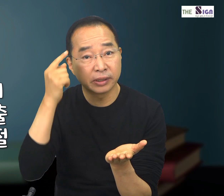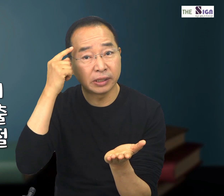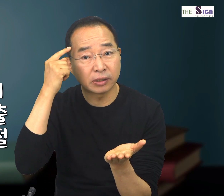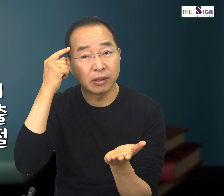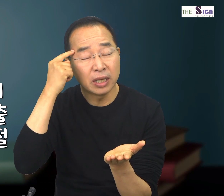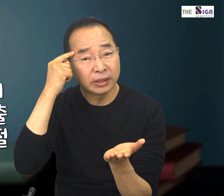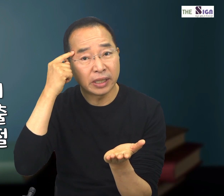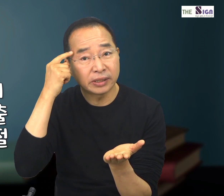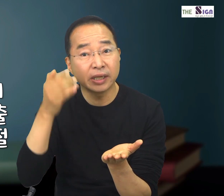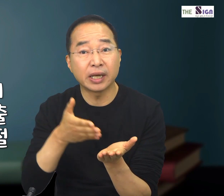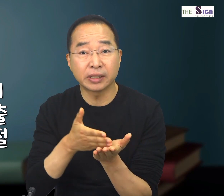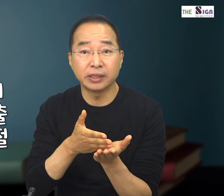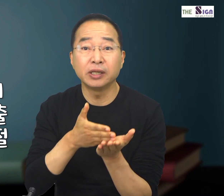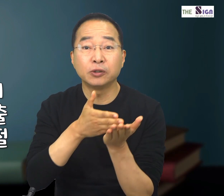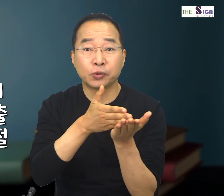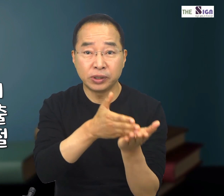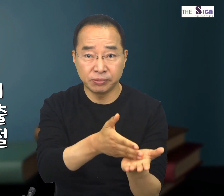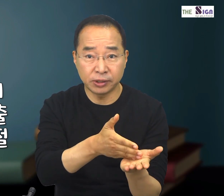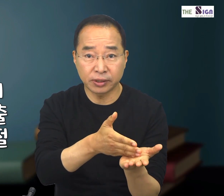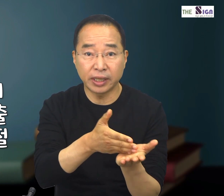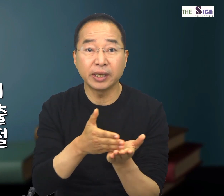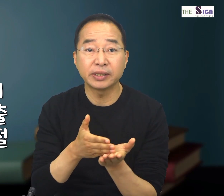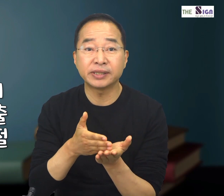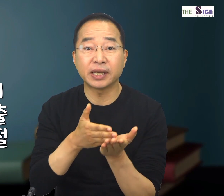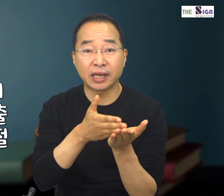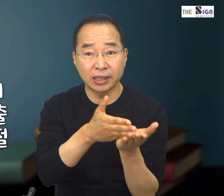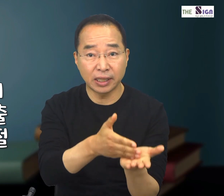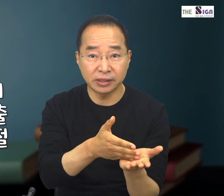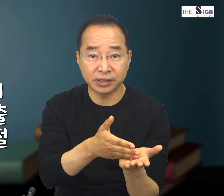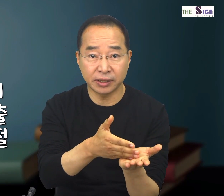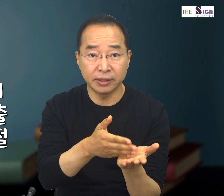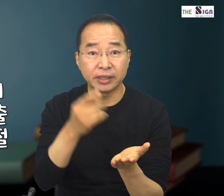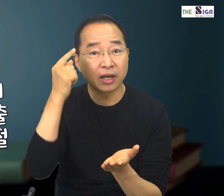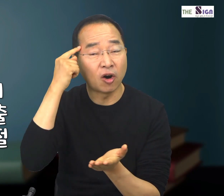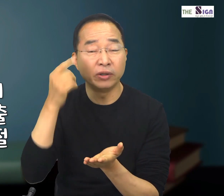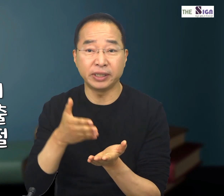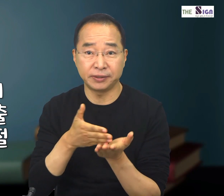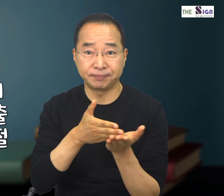그래서 내 생각을 조심스럽게 제안한다는 뜻이에요. 이게 건의.